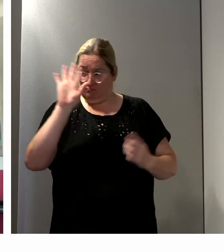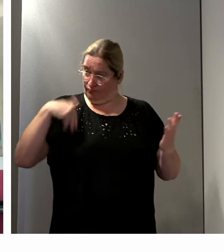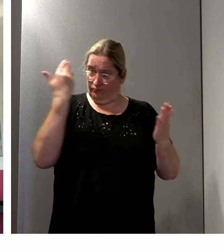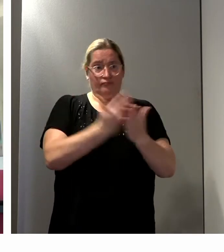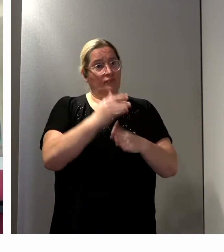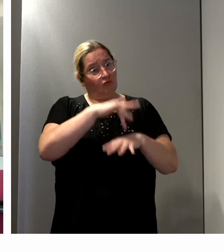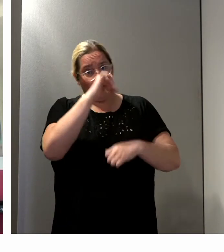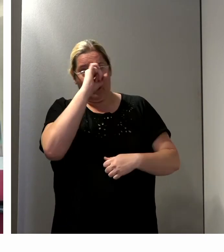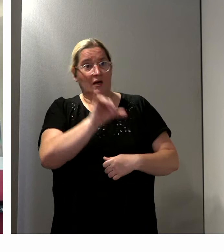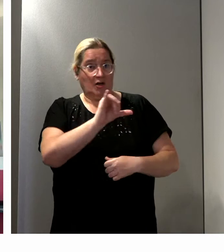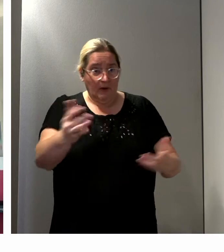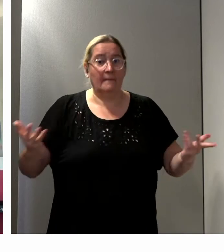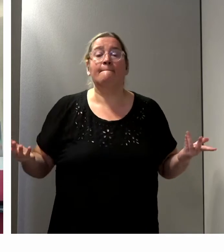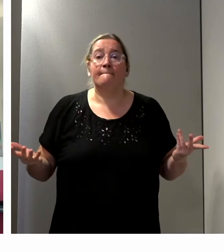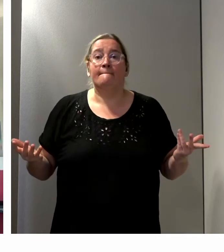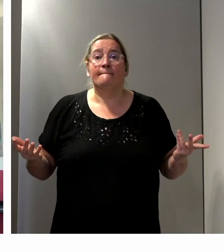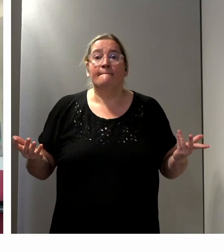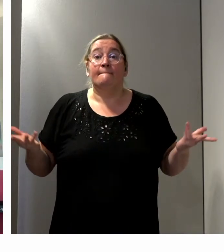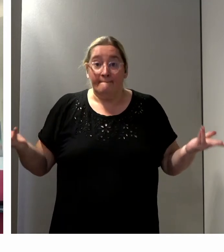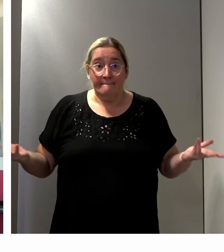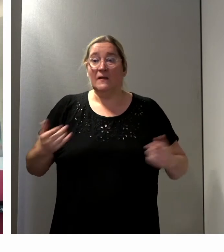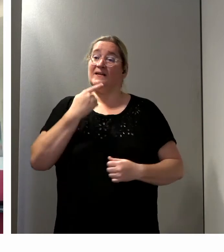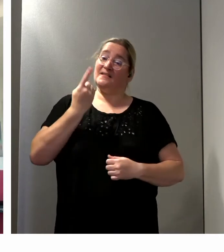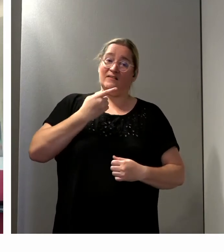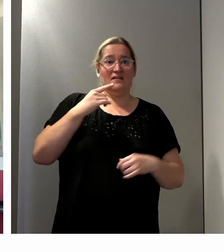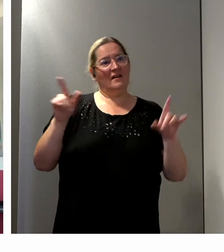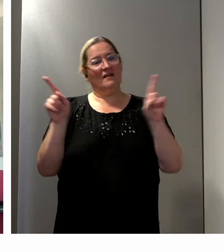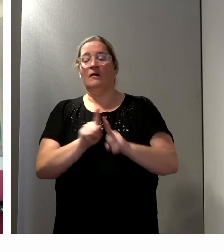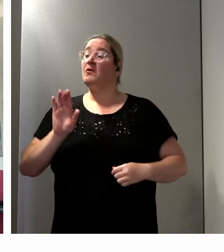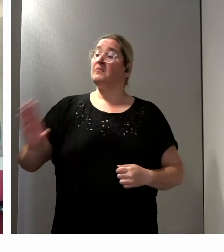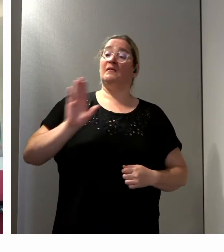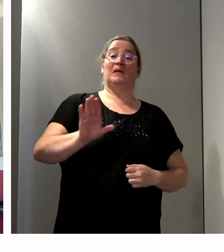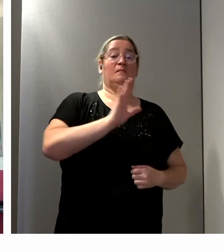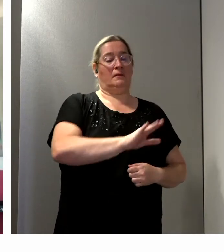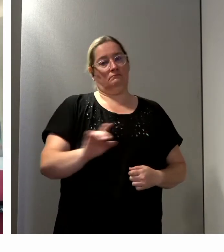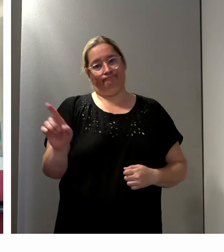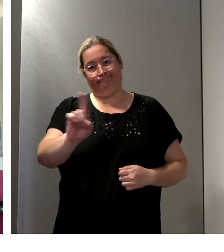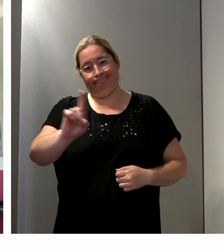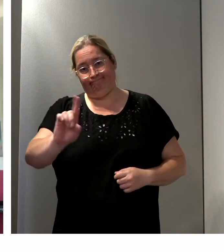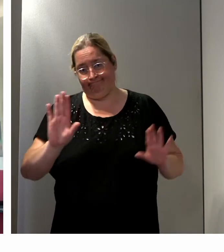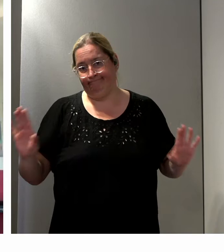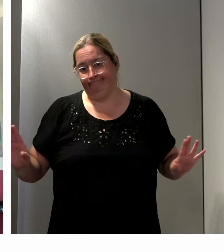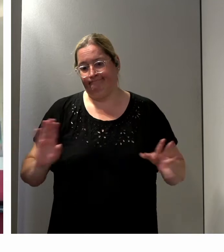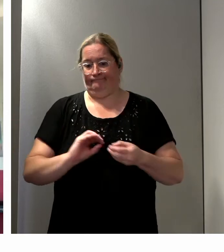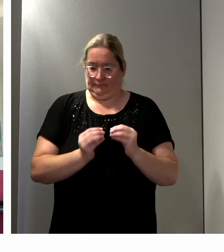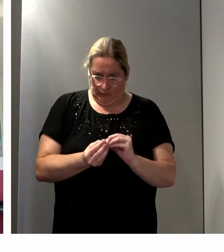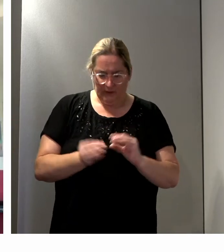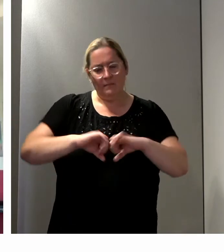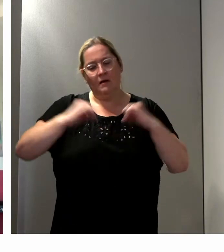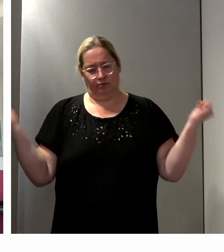sexuelle. Donc, je pense qu'il ne faut pas généraliser non plus cette problématique. En